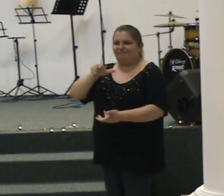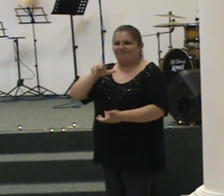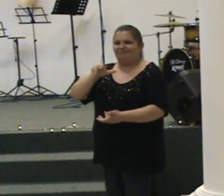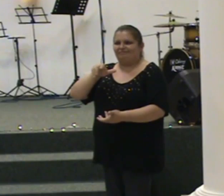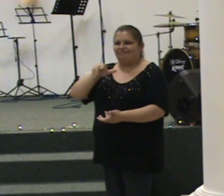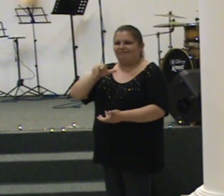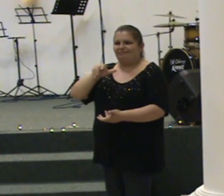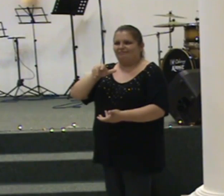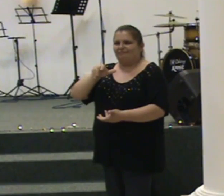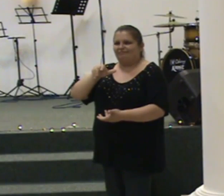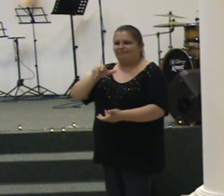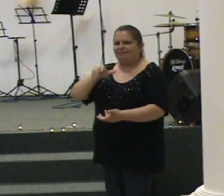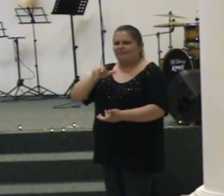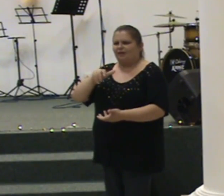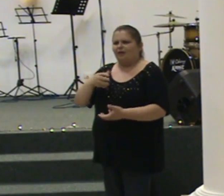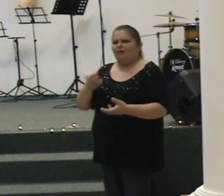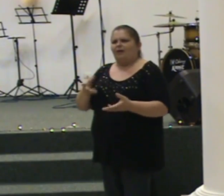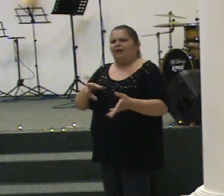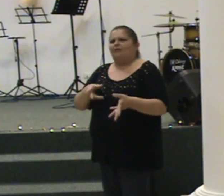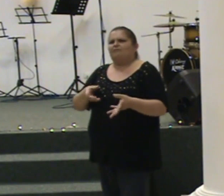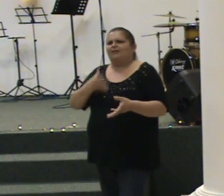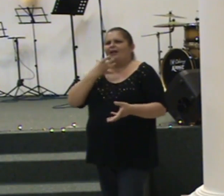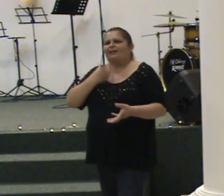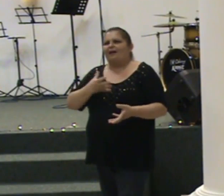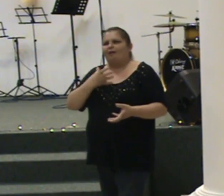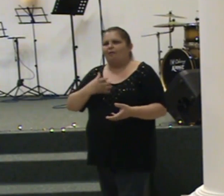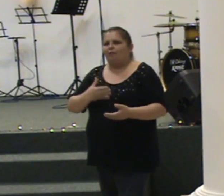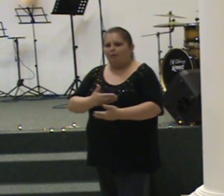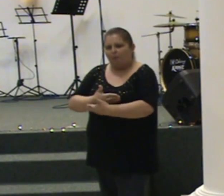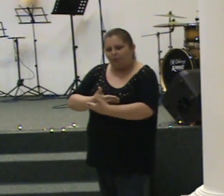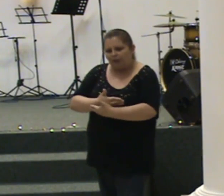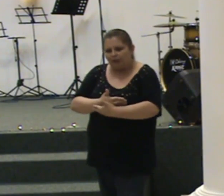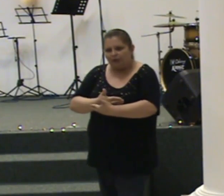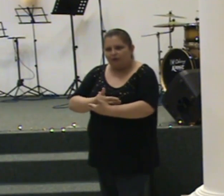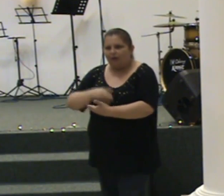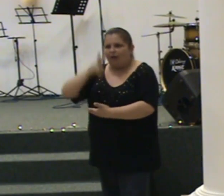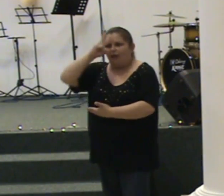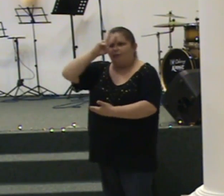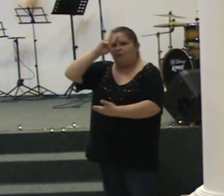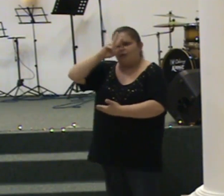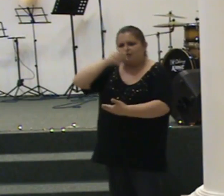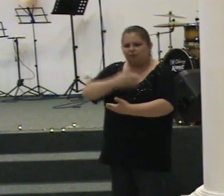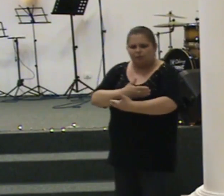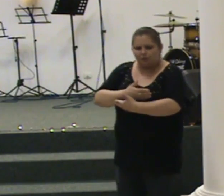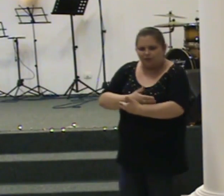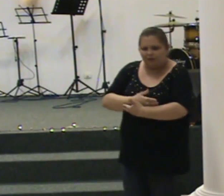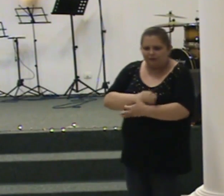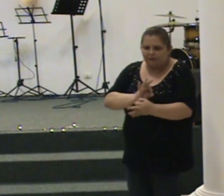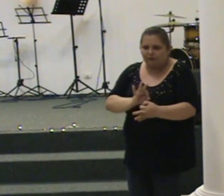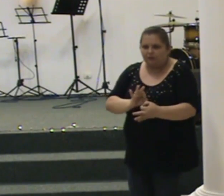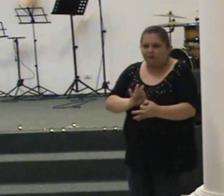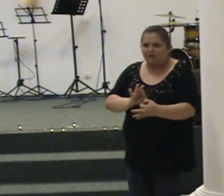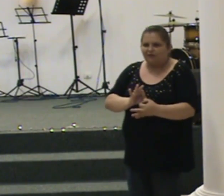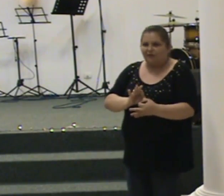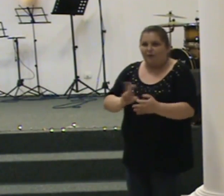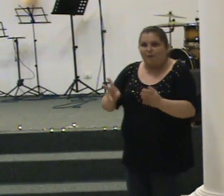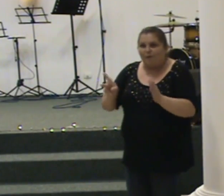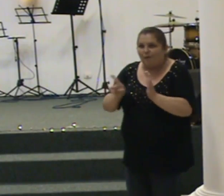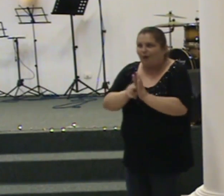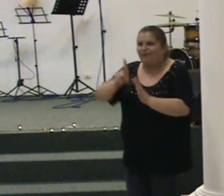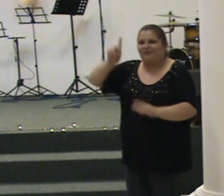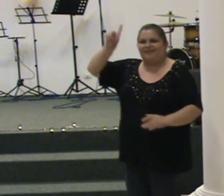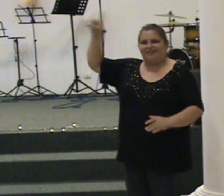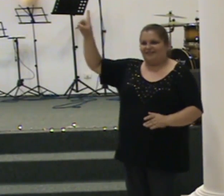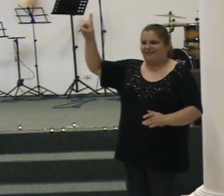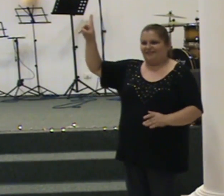seguinte: o que você vê no Natal? O menino? A lembrança de um menino? Não. O próprio Deus, aquele que